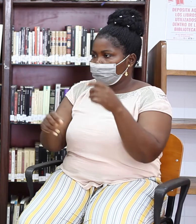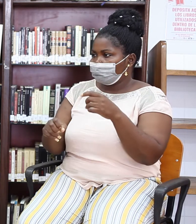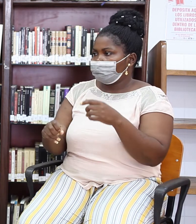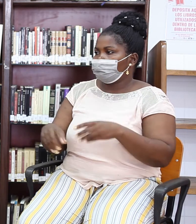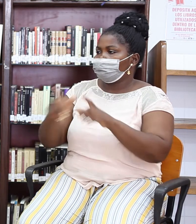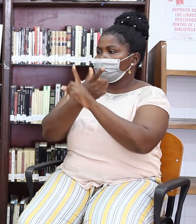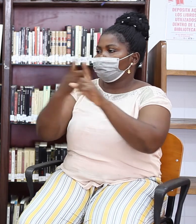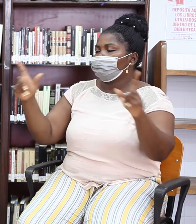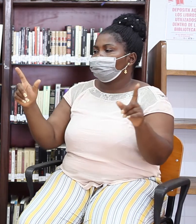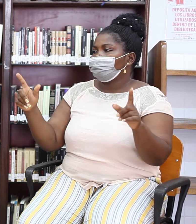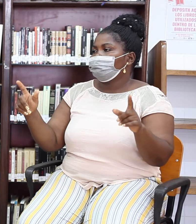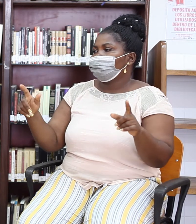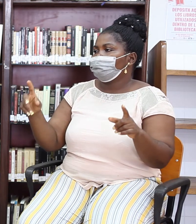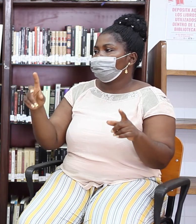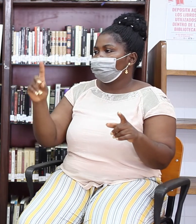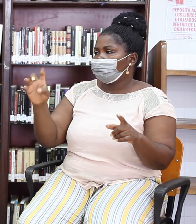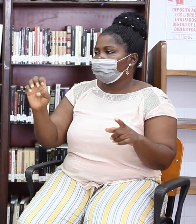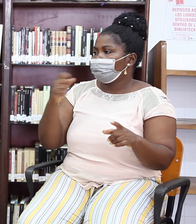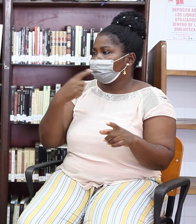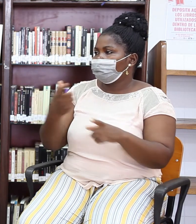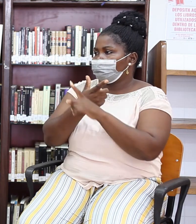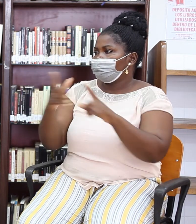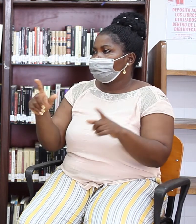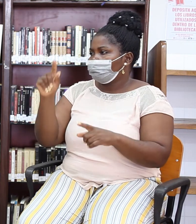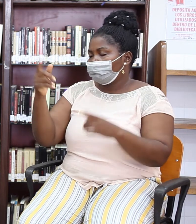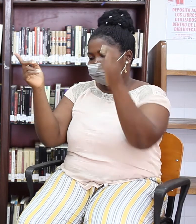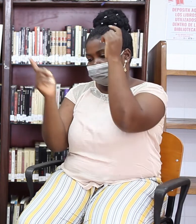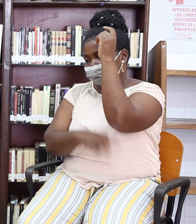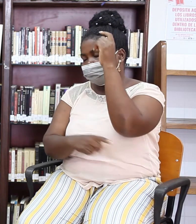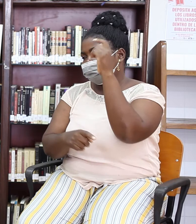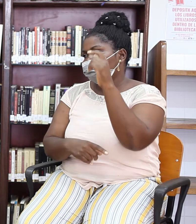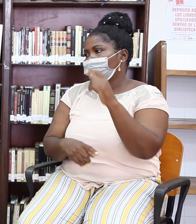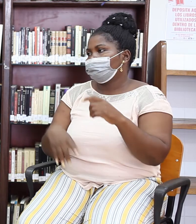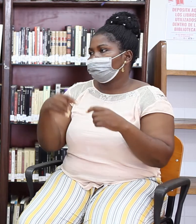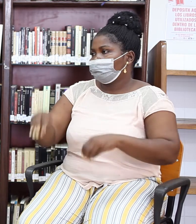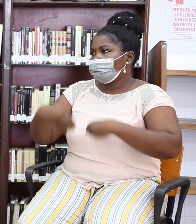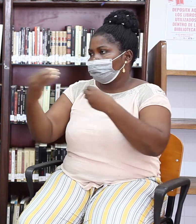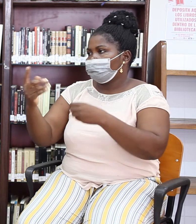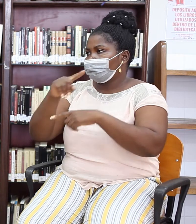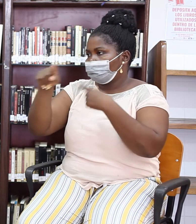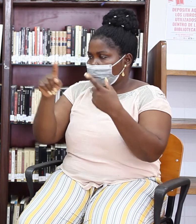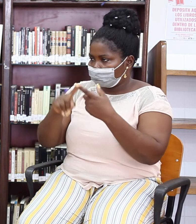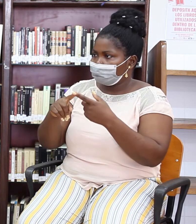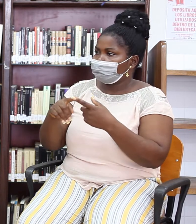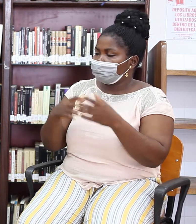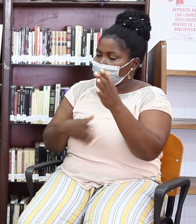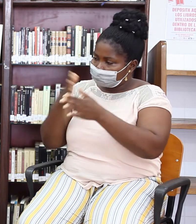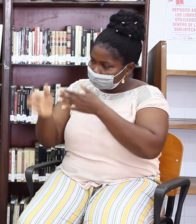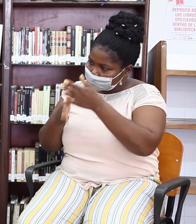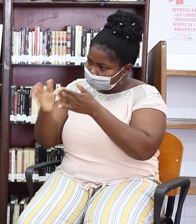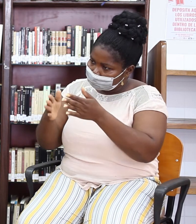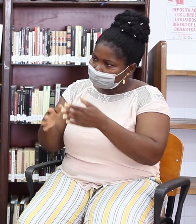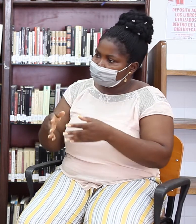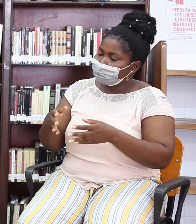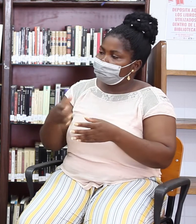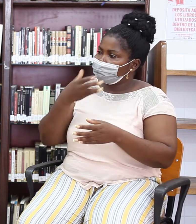en libertad, aunque no se libró de un pequeño castigo. Tuvo que dar 3 vueltas a la ciudad corriendo, y los